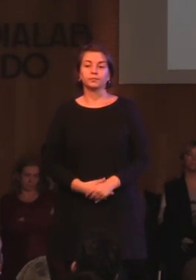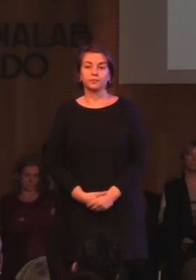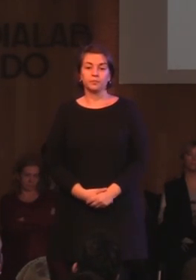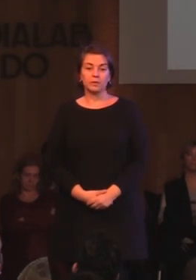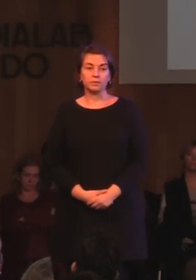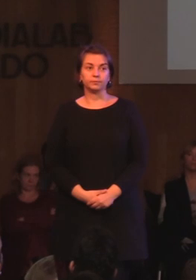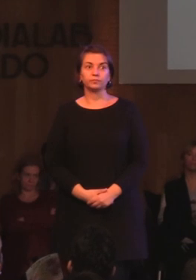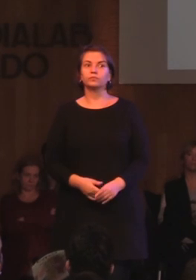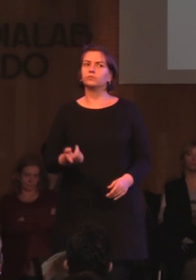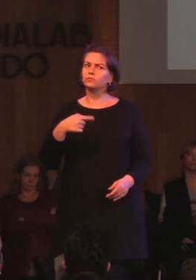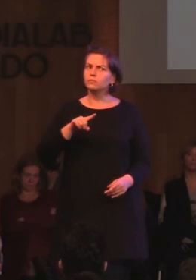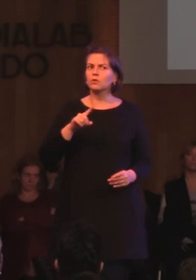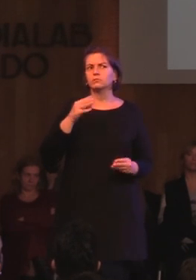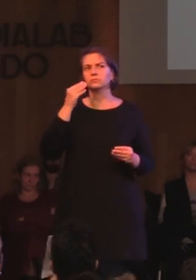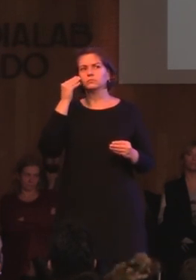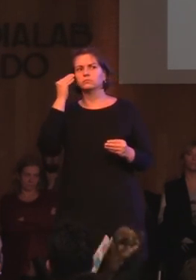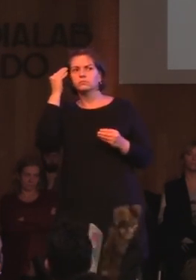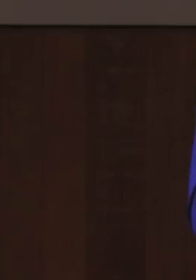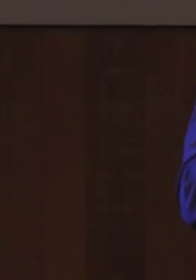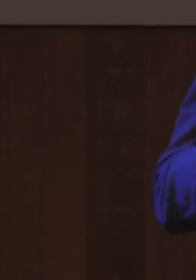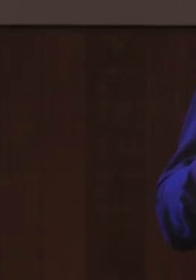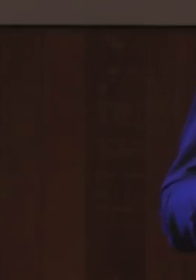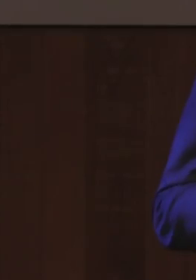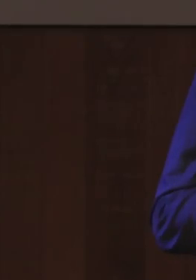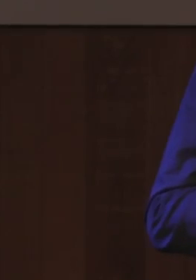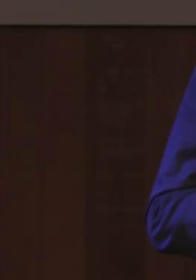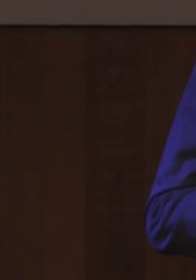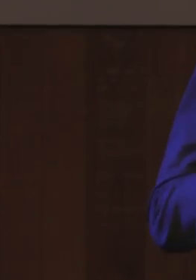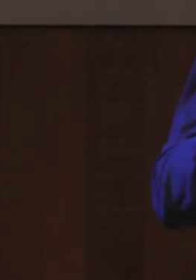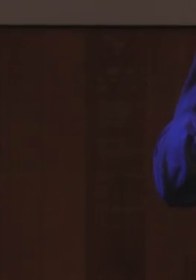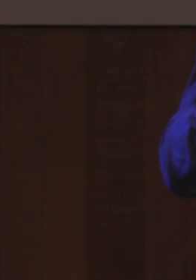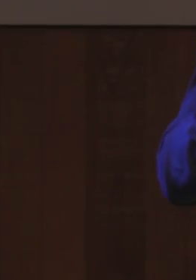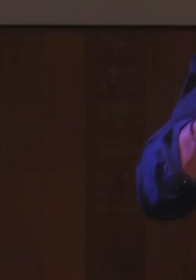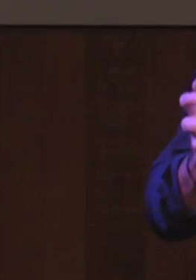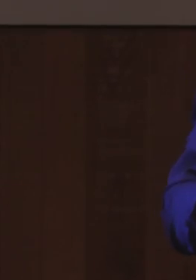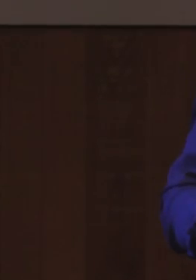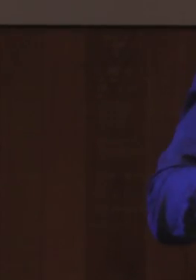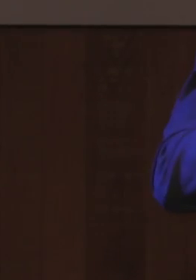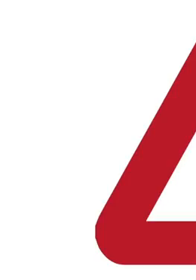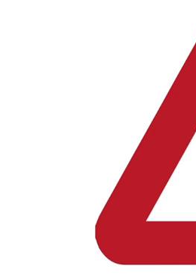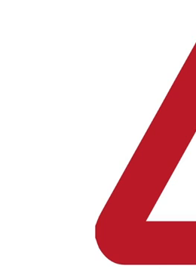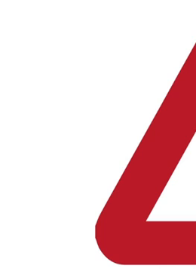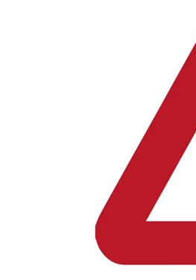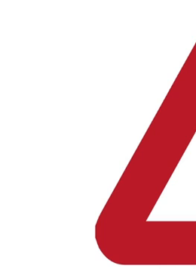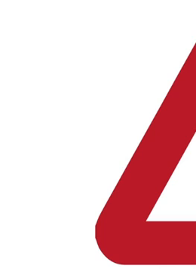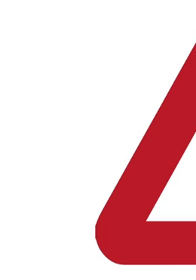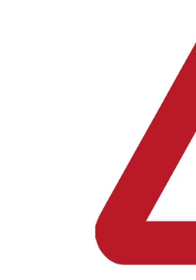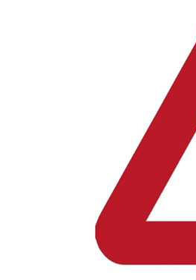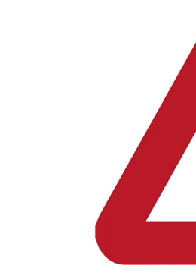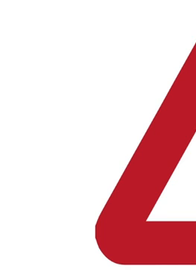proyecto, creemos que sería muy fácil hacer algo que ya existe en muchas ciudades, que es el camino escolar seguro. Son